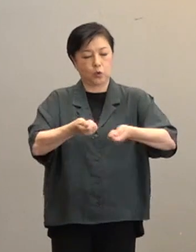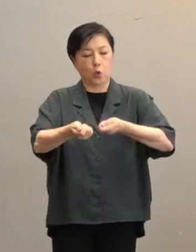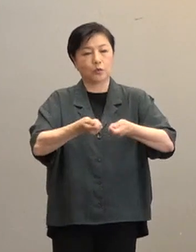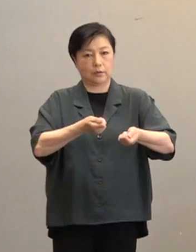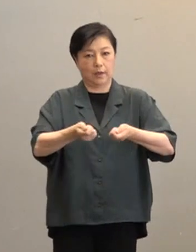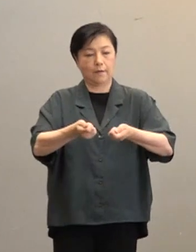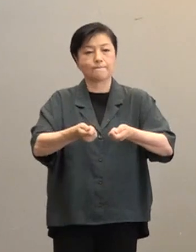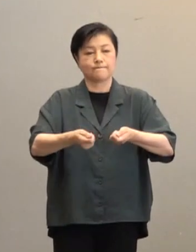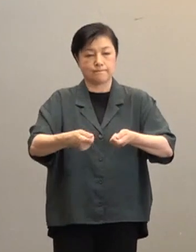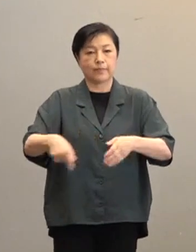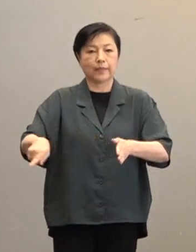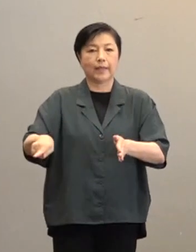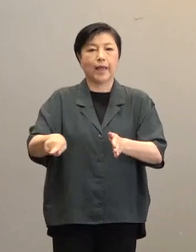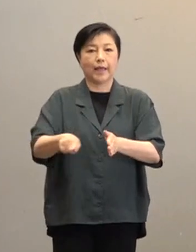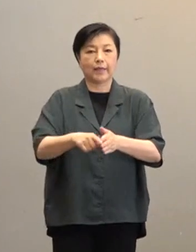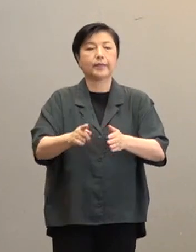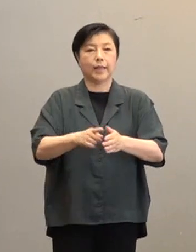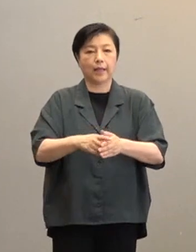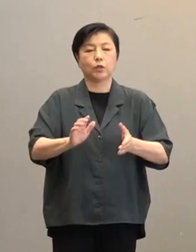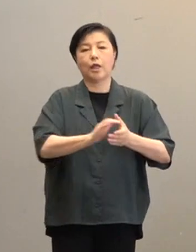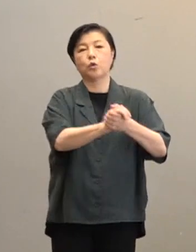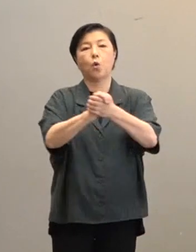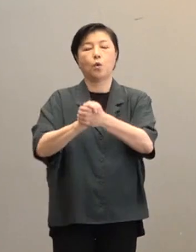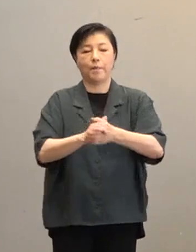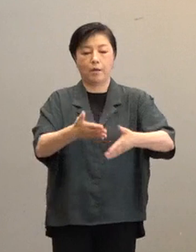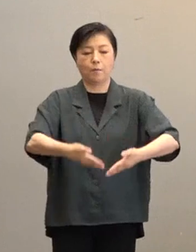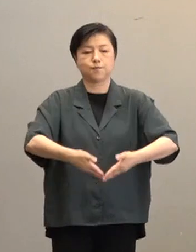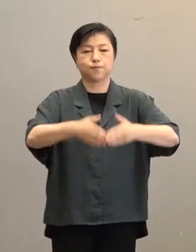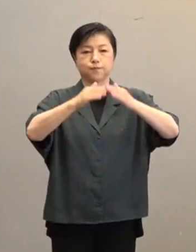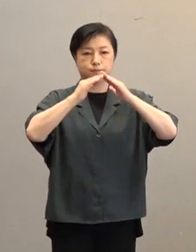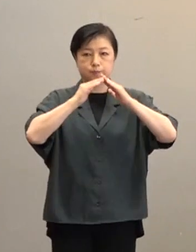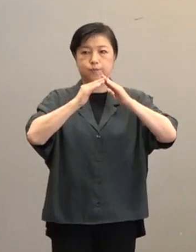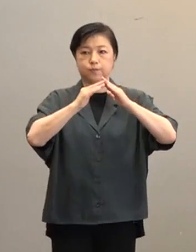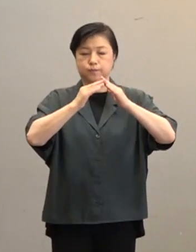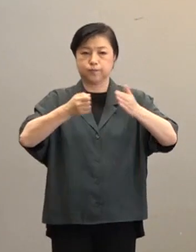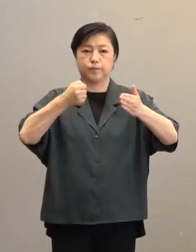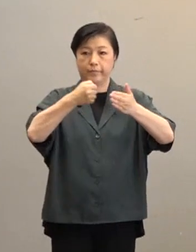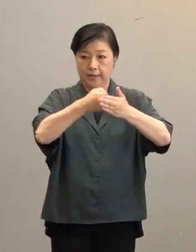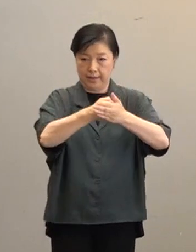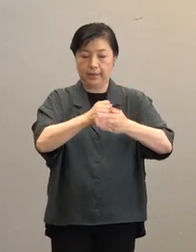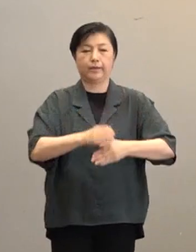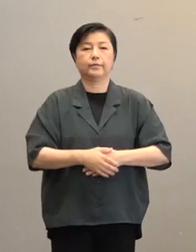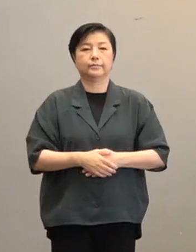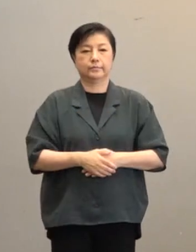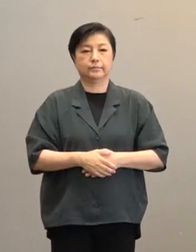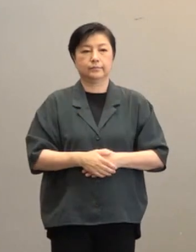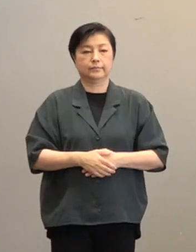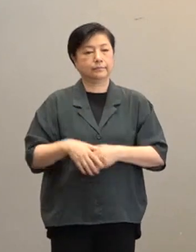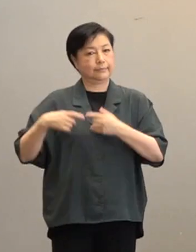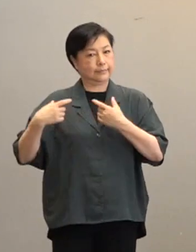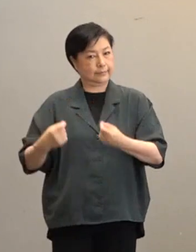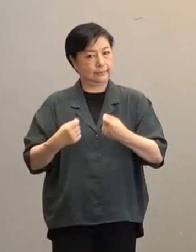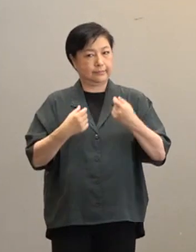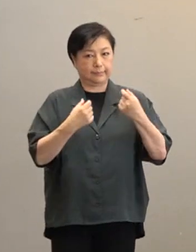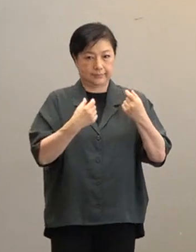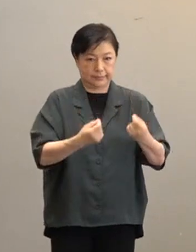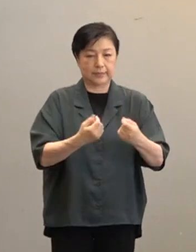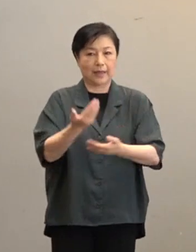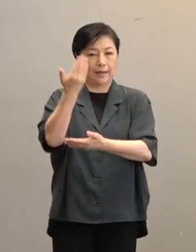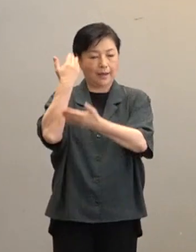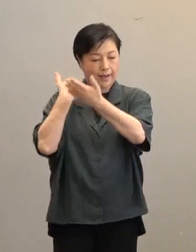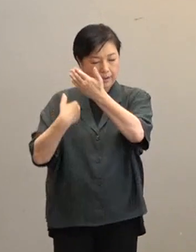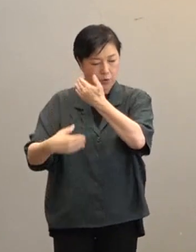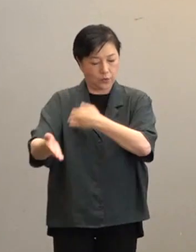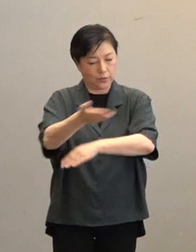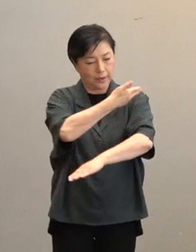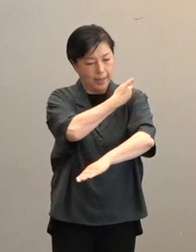ね、今回規制同盟を設立するに至ったということでありますので、ちゃんとなんていうんですかね、過去の経緯